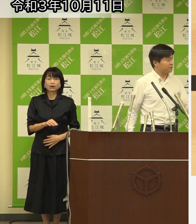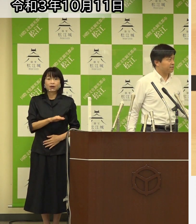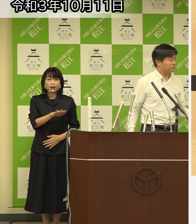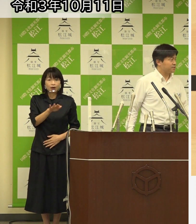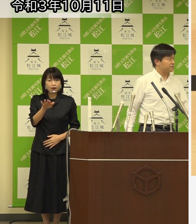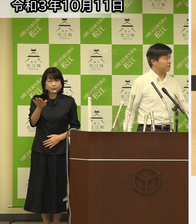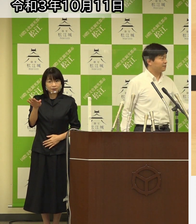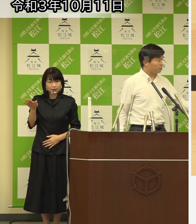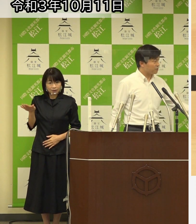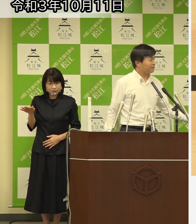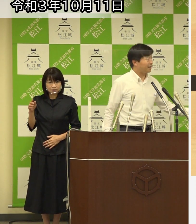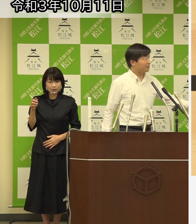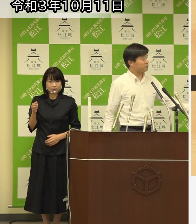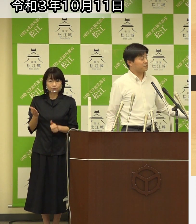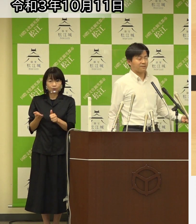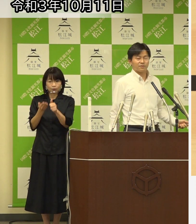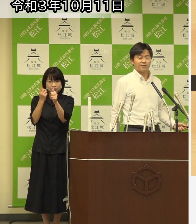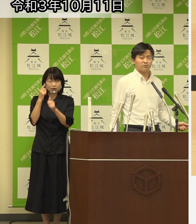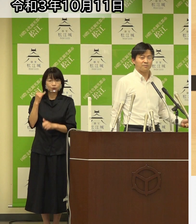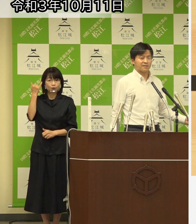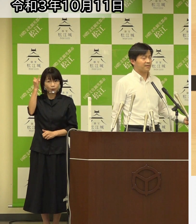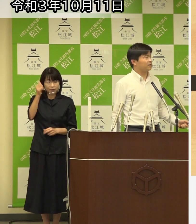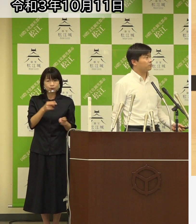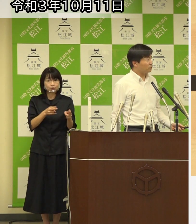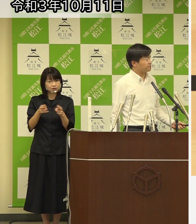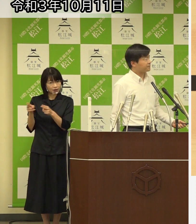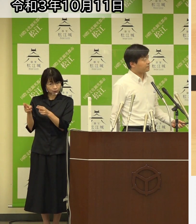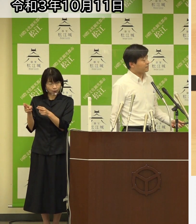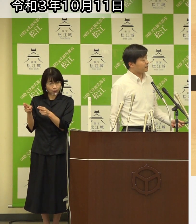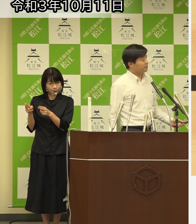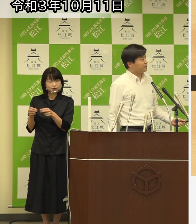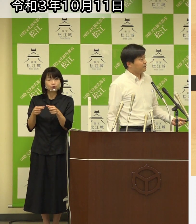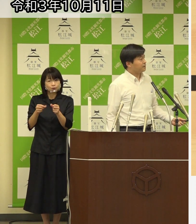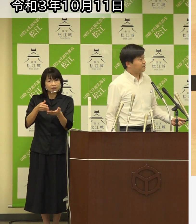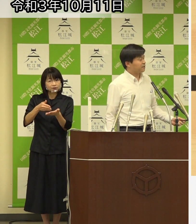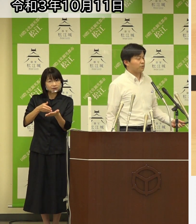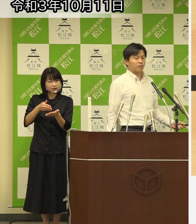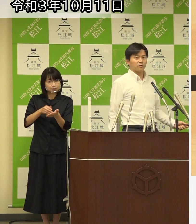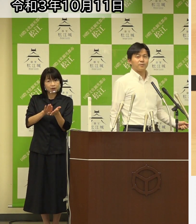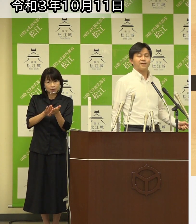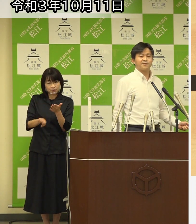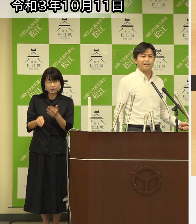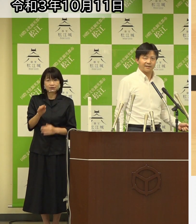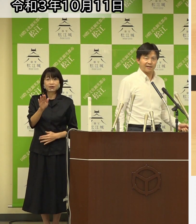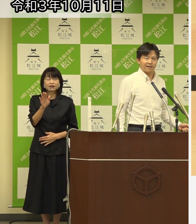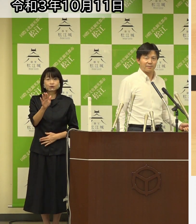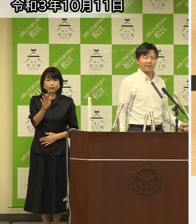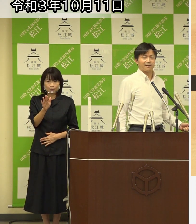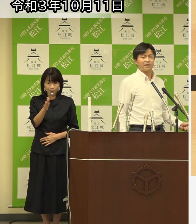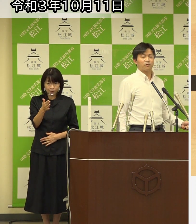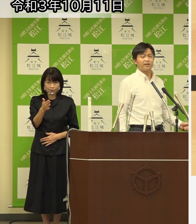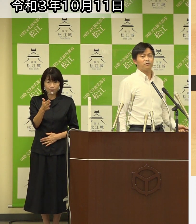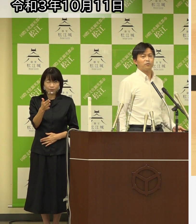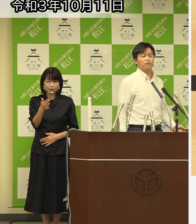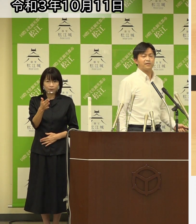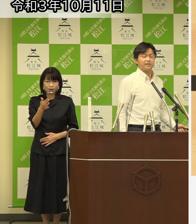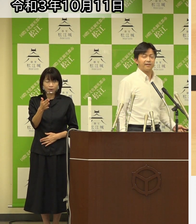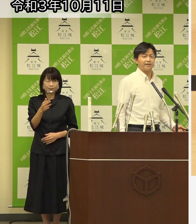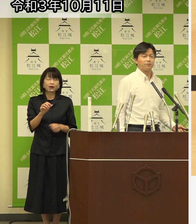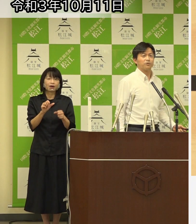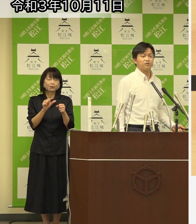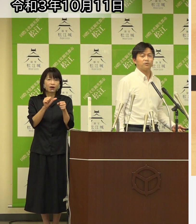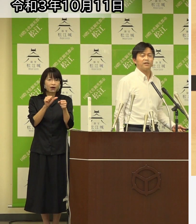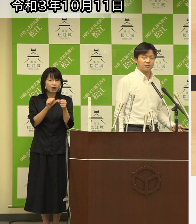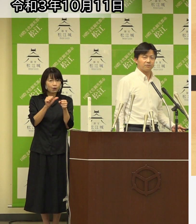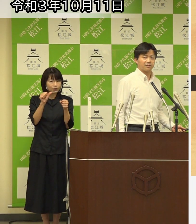親の制度についてはここでは詳細は触れておりませんけれども、一定の要件を満たした方がまた5年ごとのです